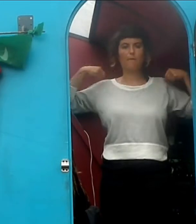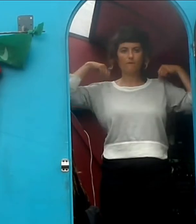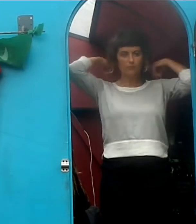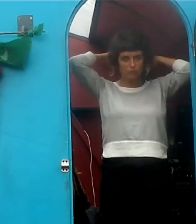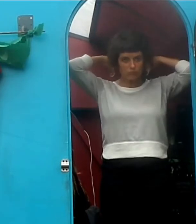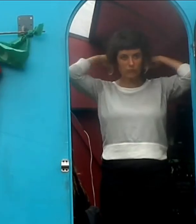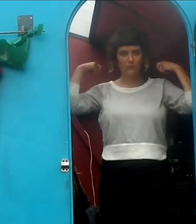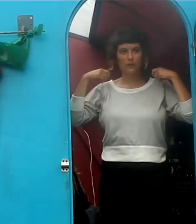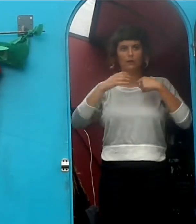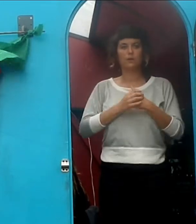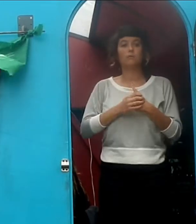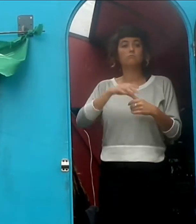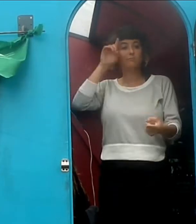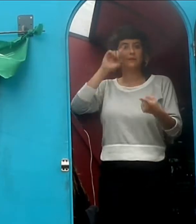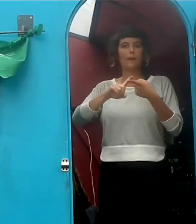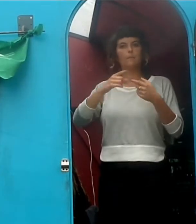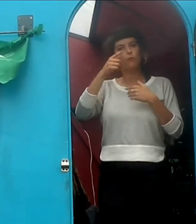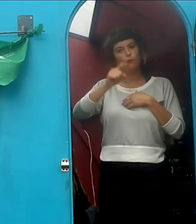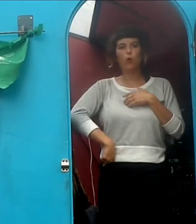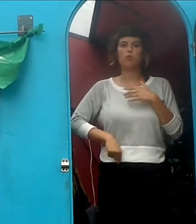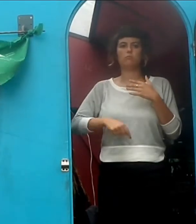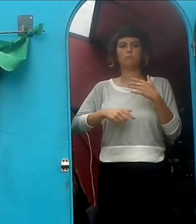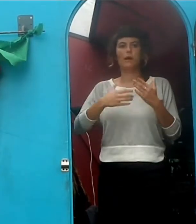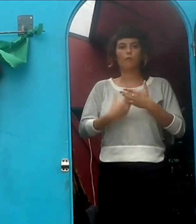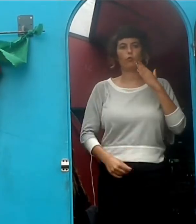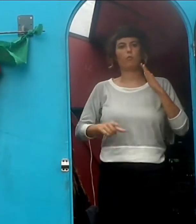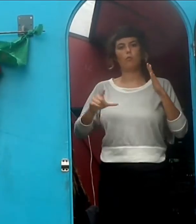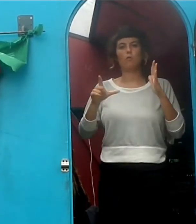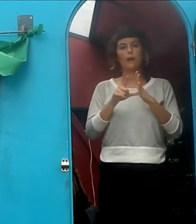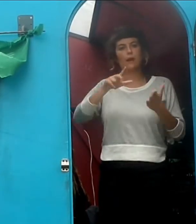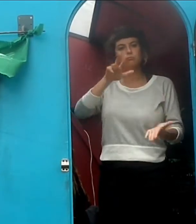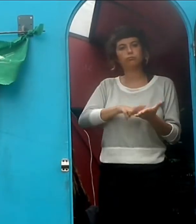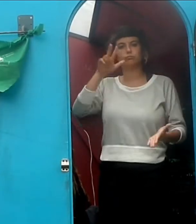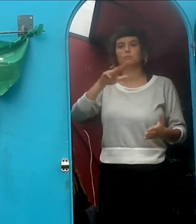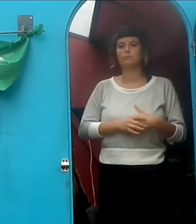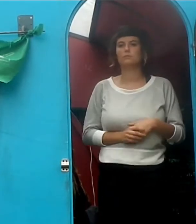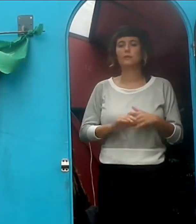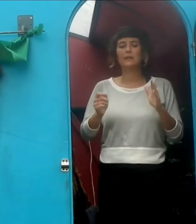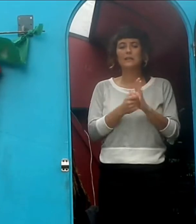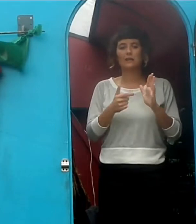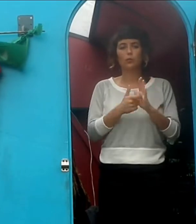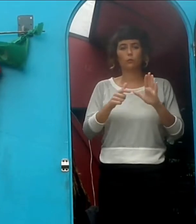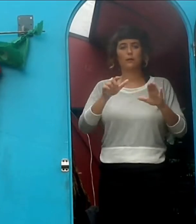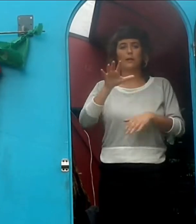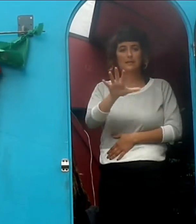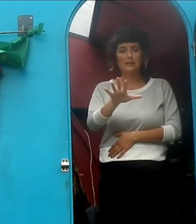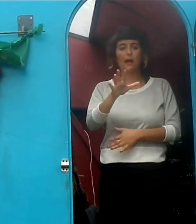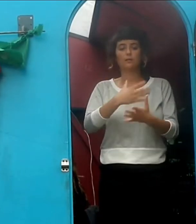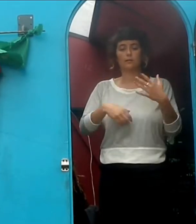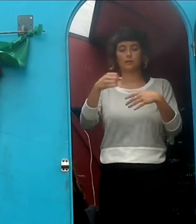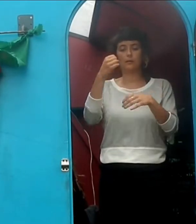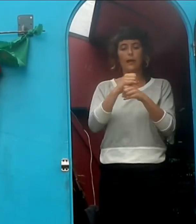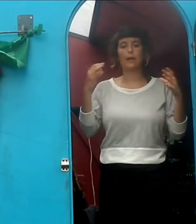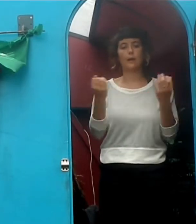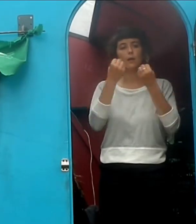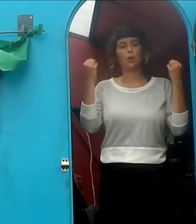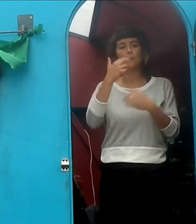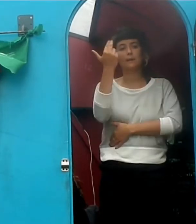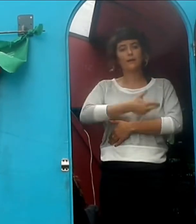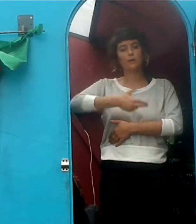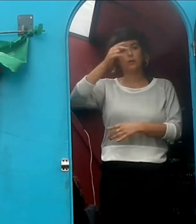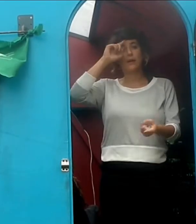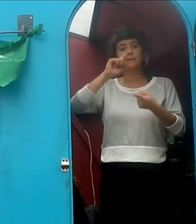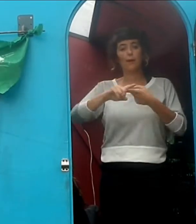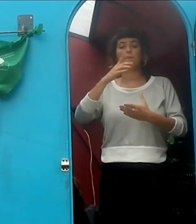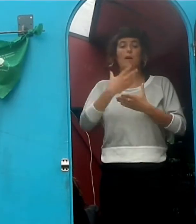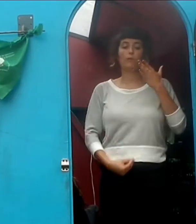là, voilà, avec le mot d'ordre pour l'avortement légal là-bas. Et en 2005,